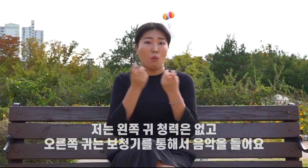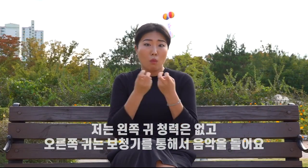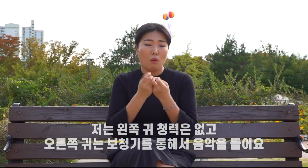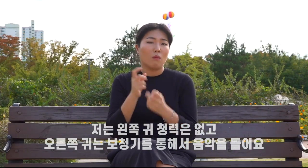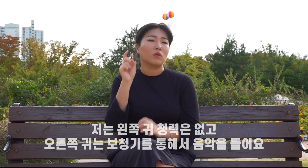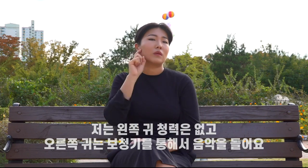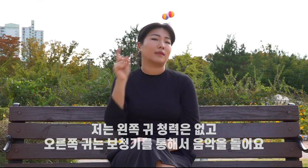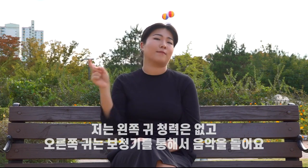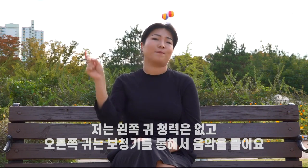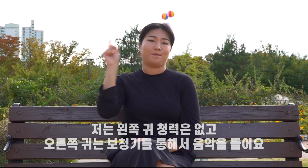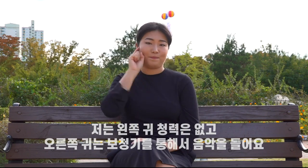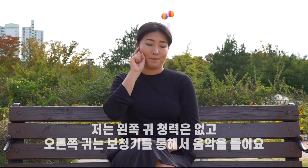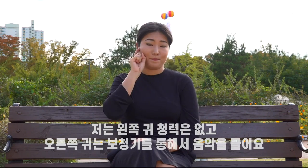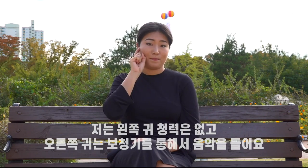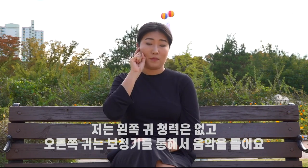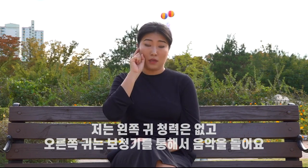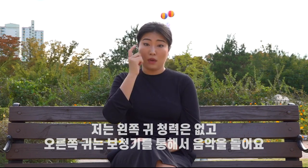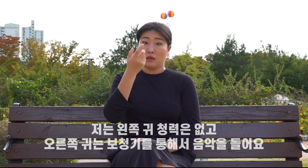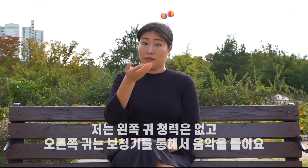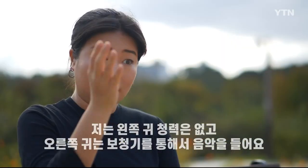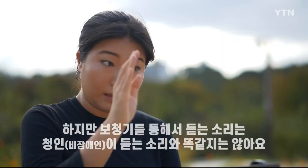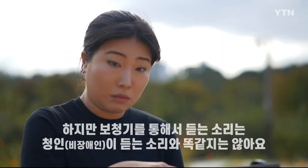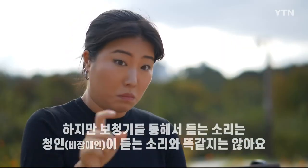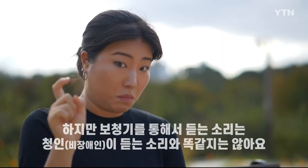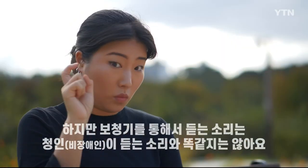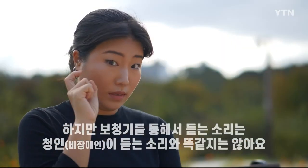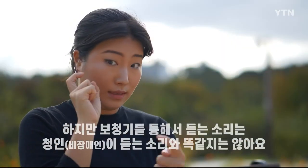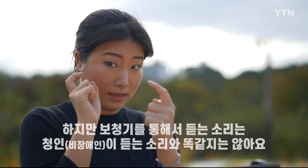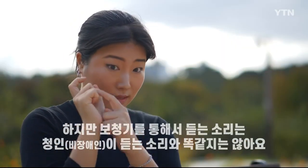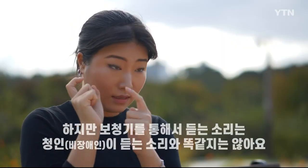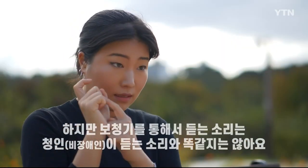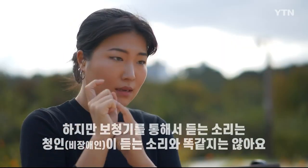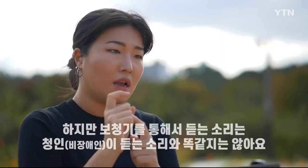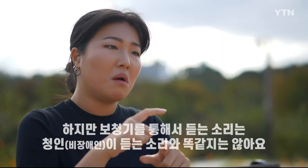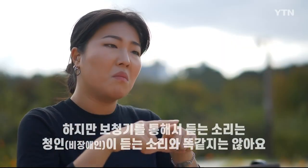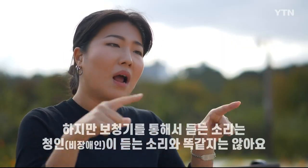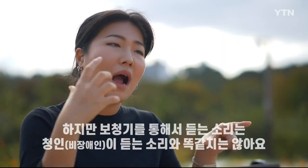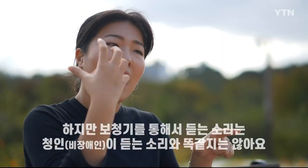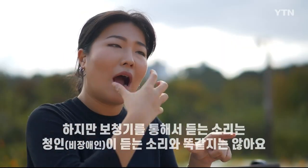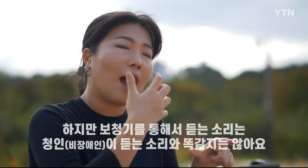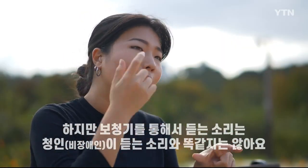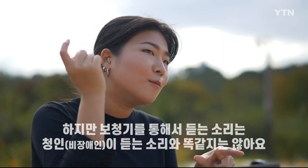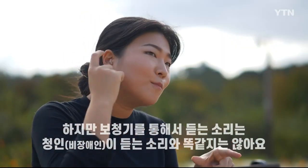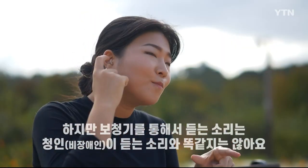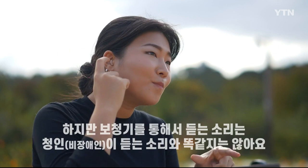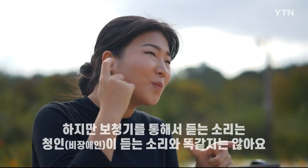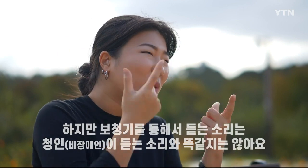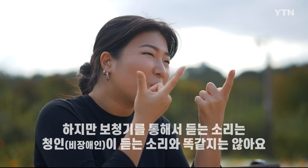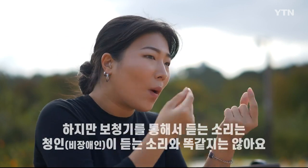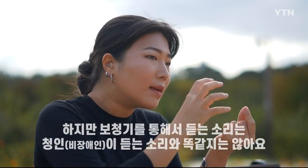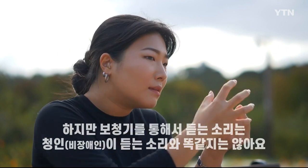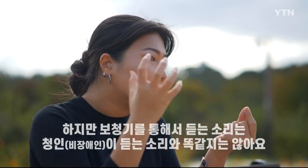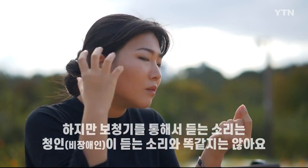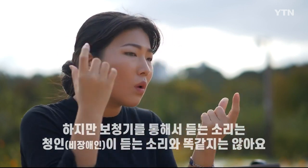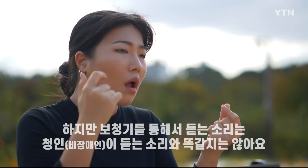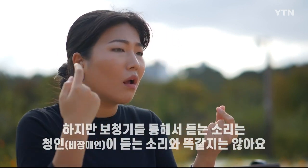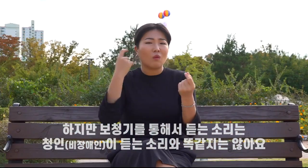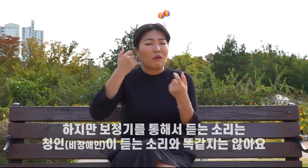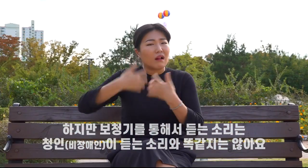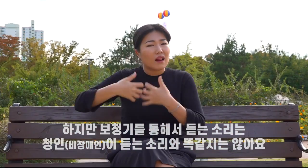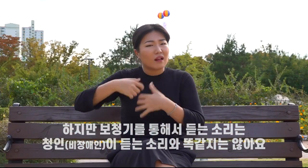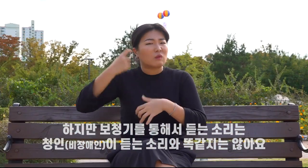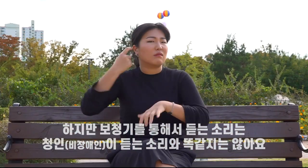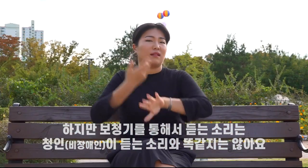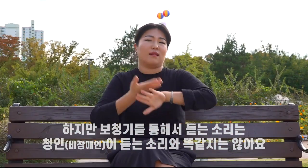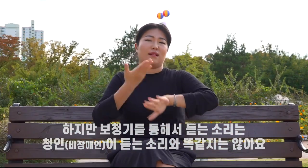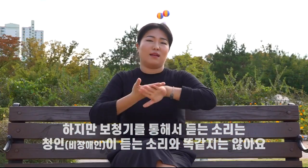척해 걱정 말라는 말은 왜 해는 척해 아깐 그렇게 취한 것 같아 괜히 수줍게 허물정돼